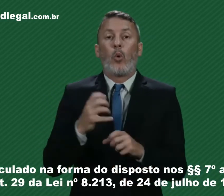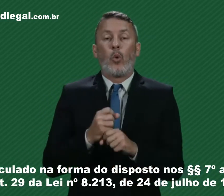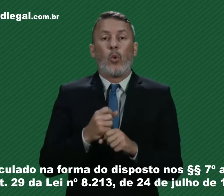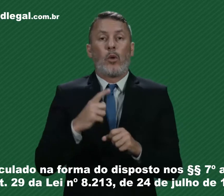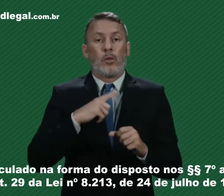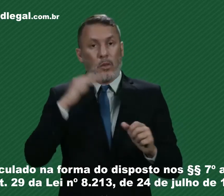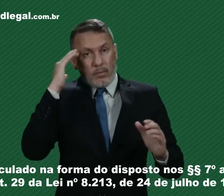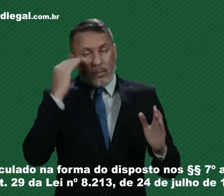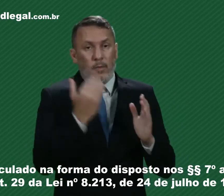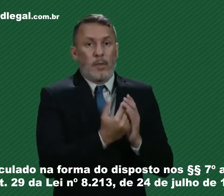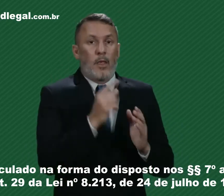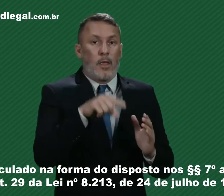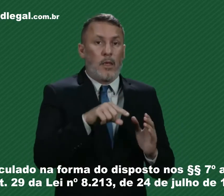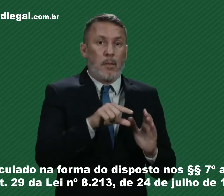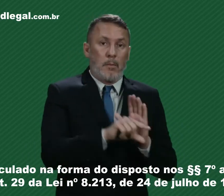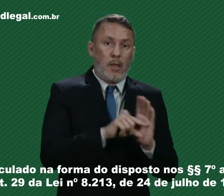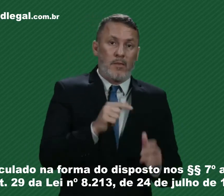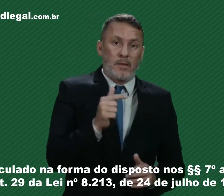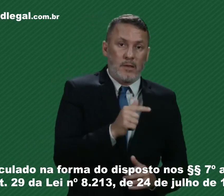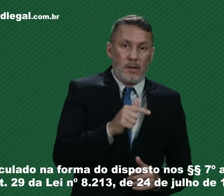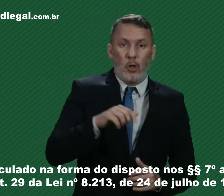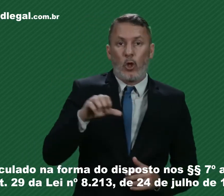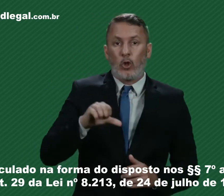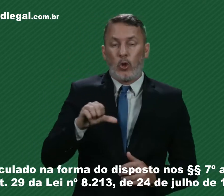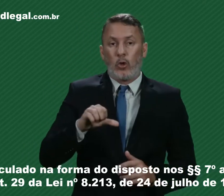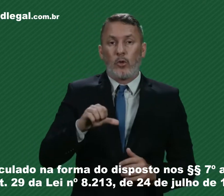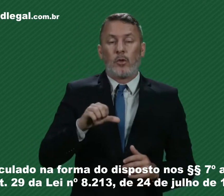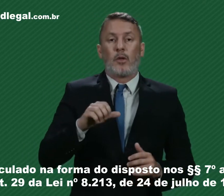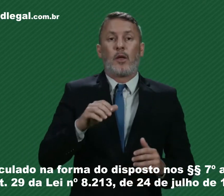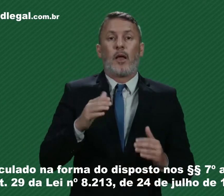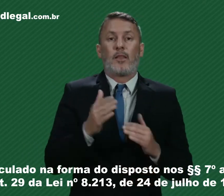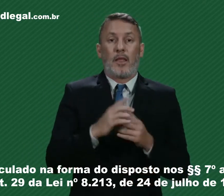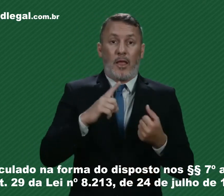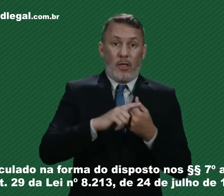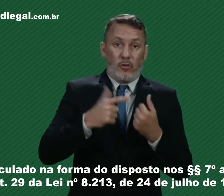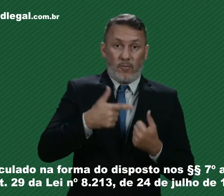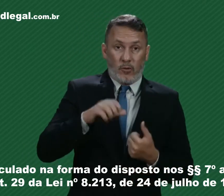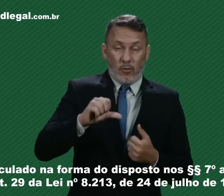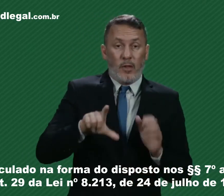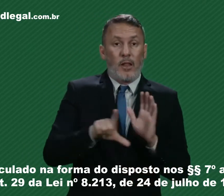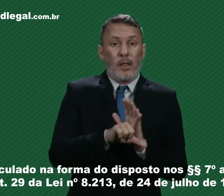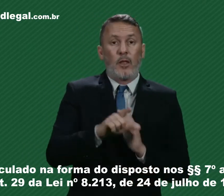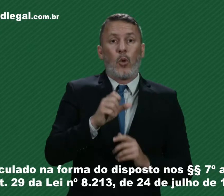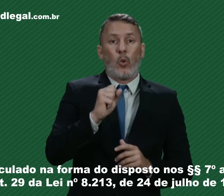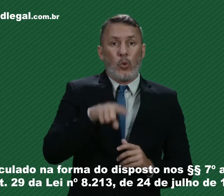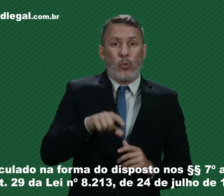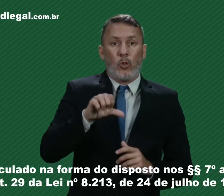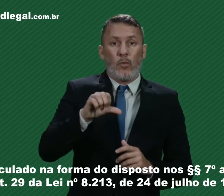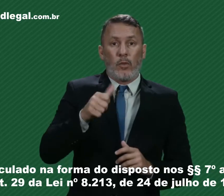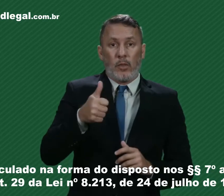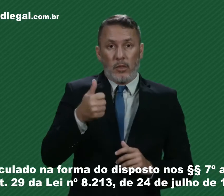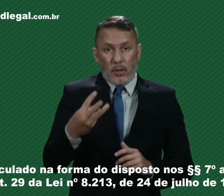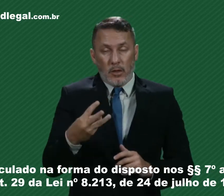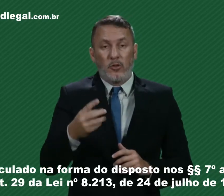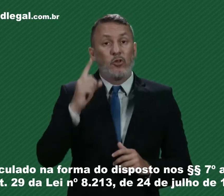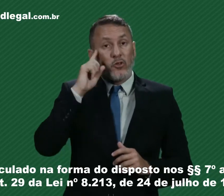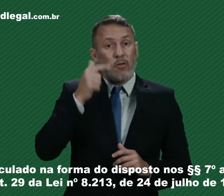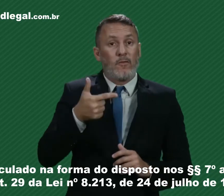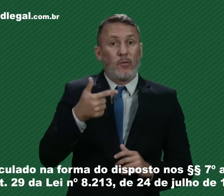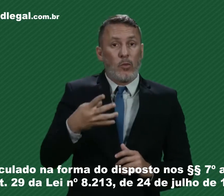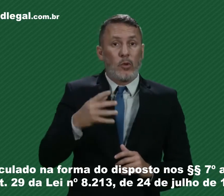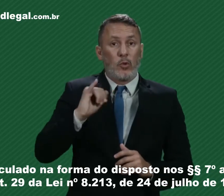nos parágrafos 7º a 9º do artigo 29 da Lei 8.213, de 24 de julho